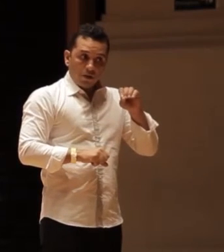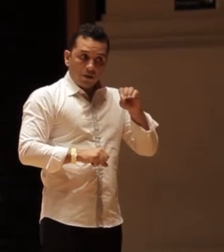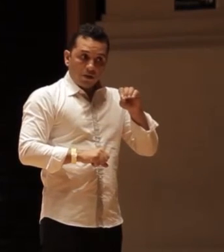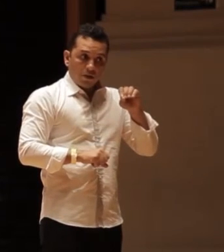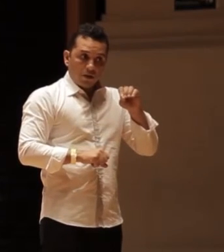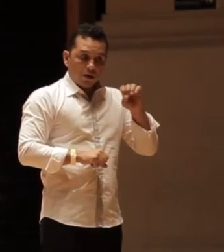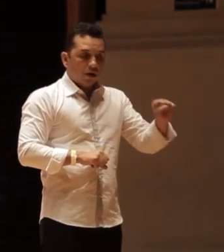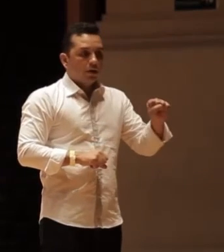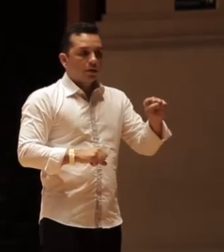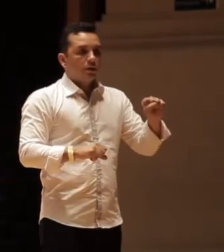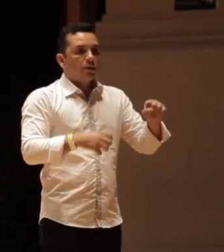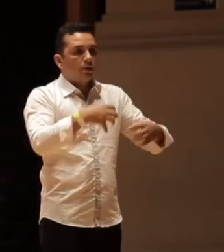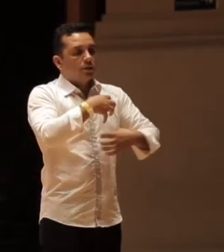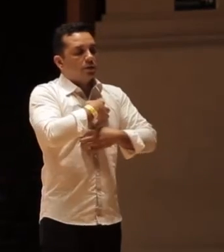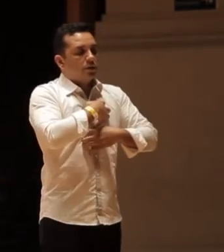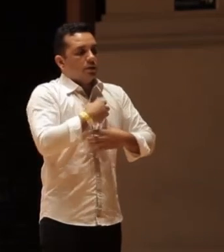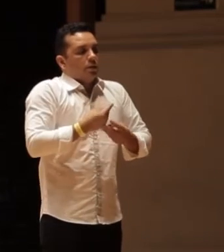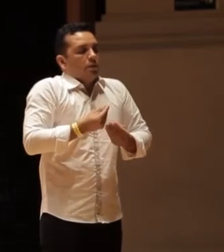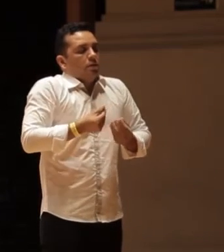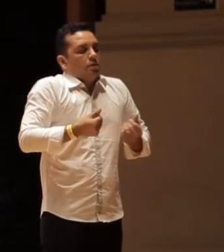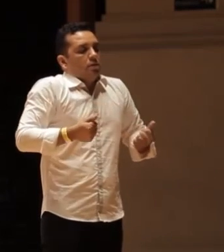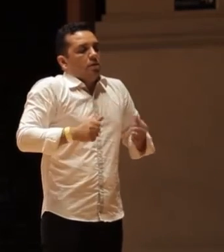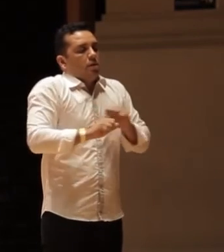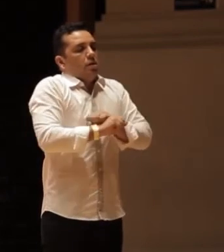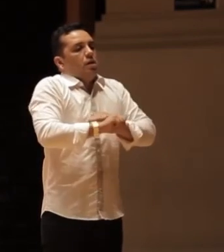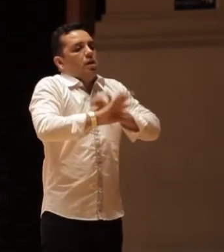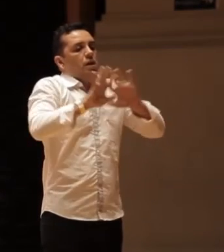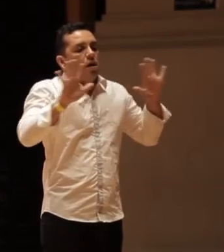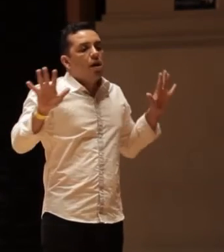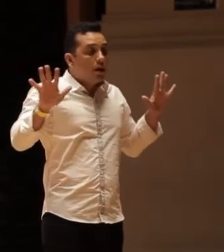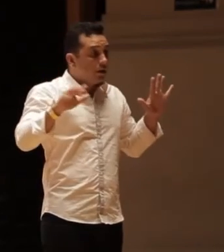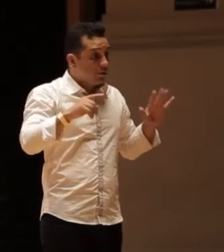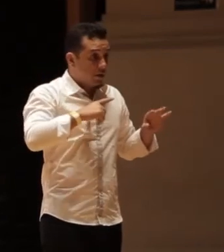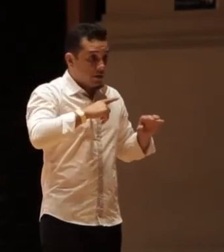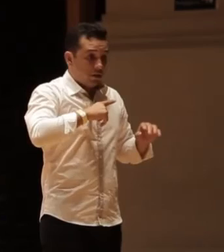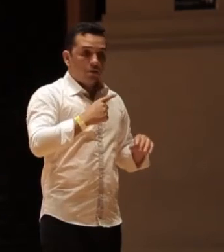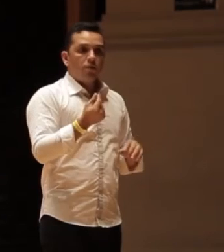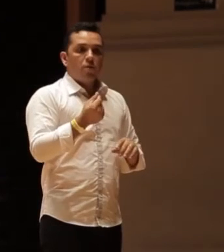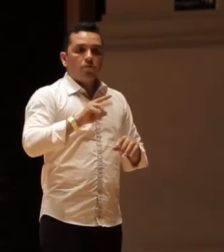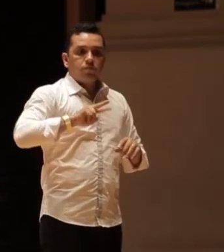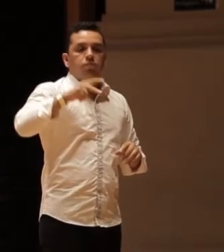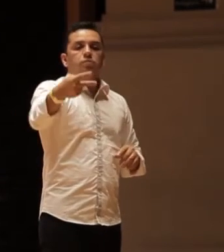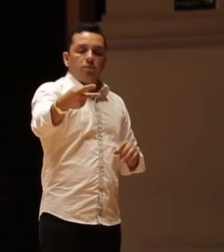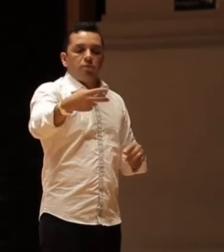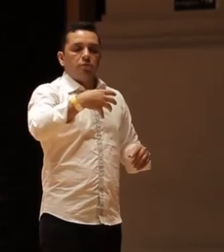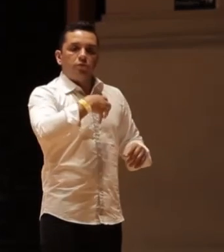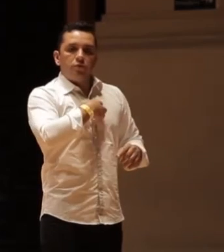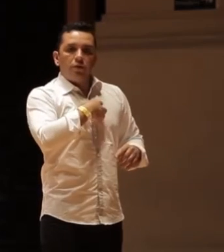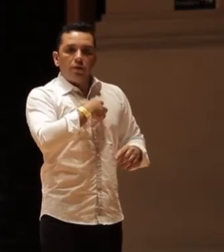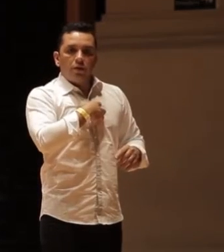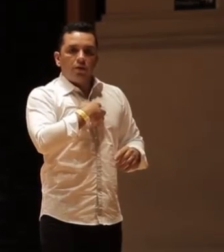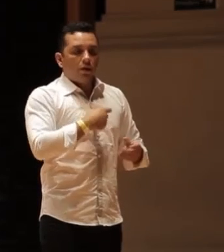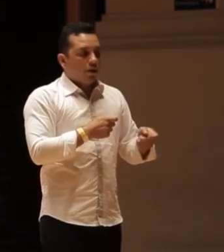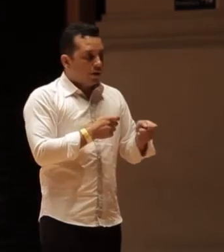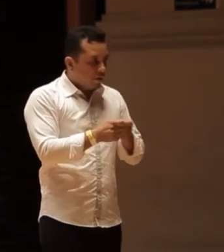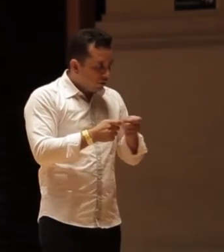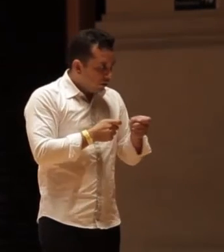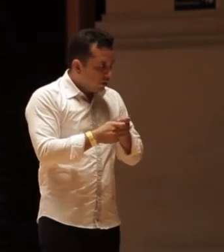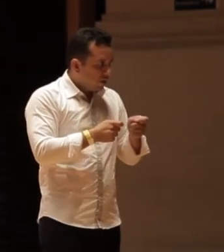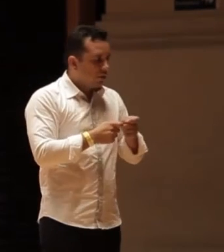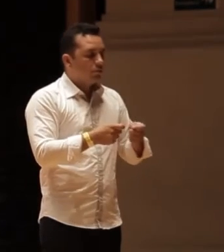uma sensibilidade muito clara da secretaria da fazenda do planejamento para que o repasse seja feito de forma muito regular